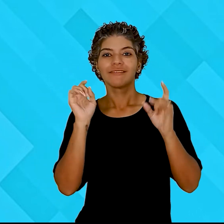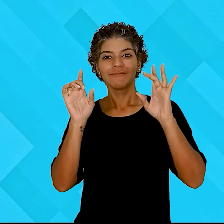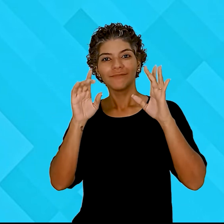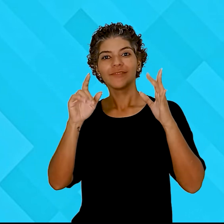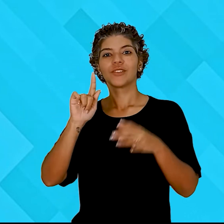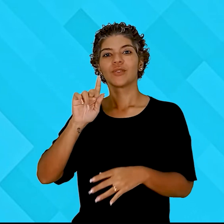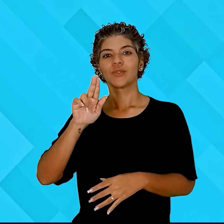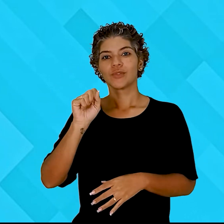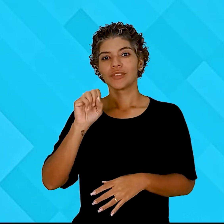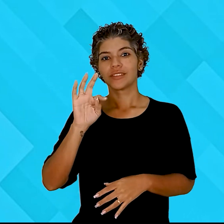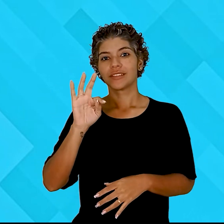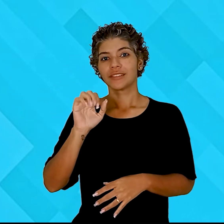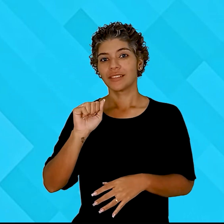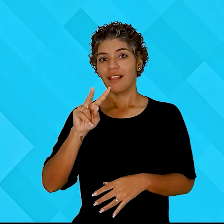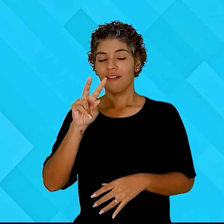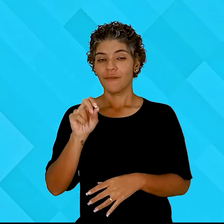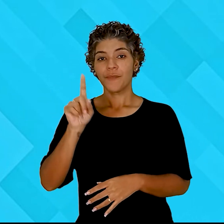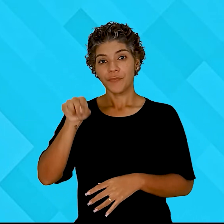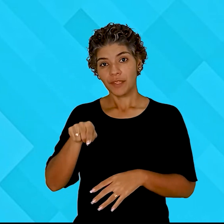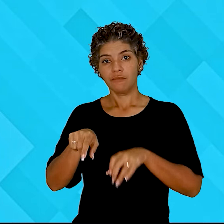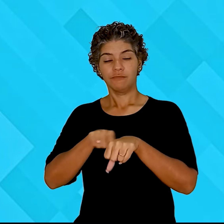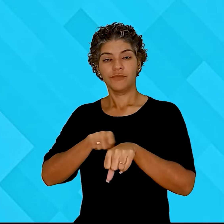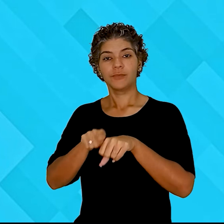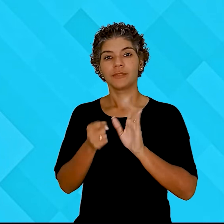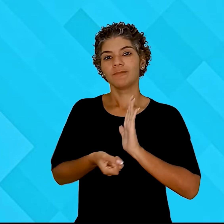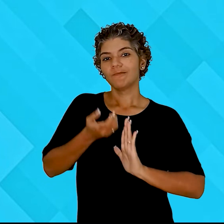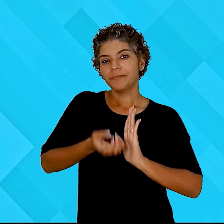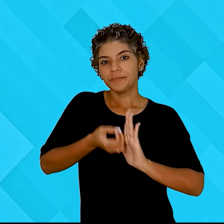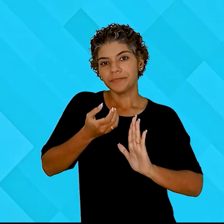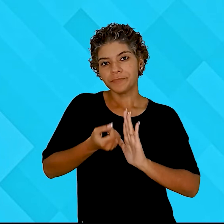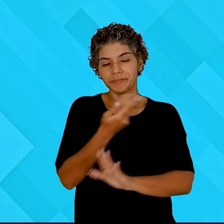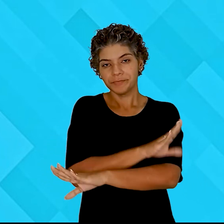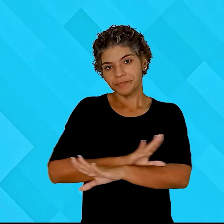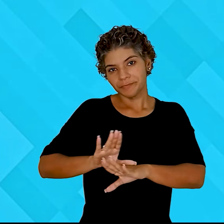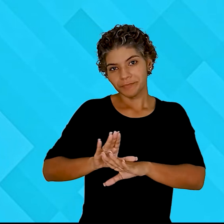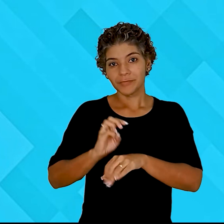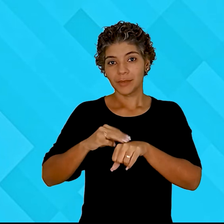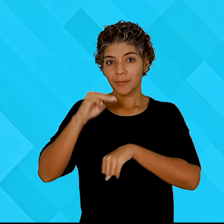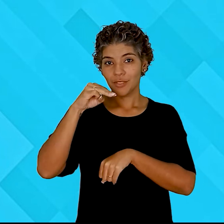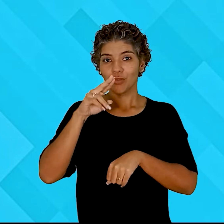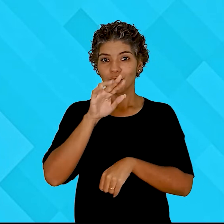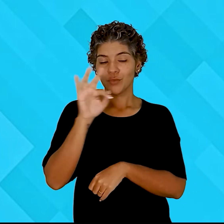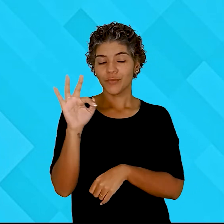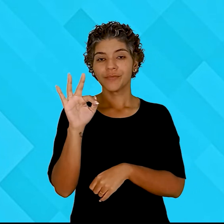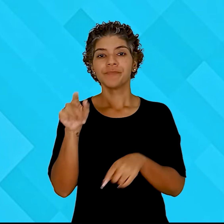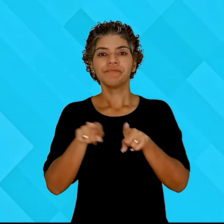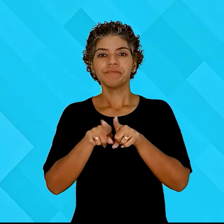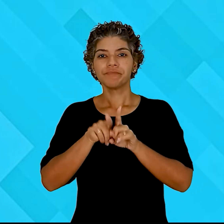Gustavo Portela. Gustavo Portela é graduado em Produção Cultural e mestre em Cultura e Territorialidades pela UF. É organizador, junto com